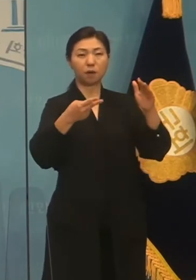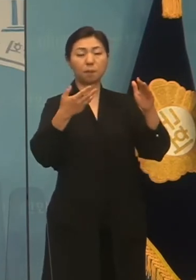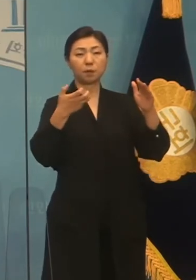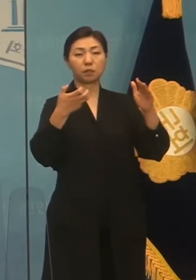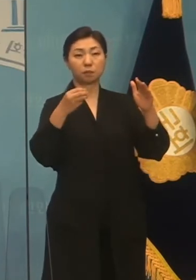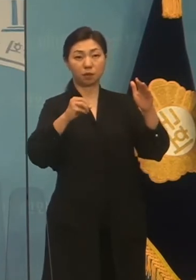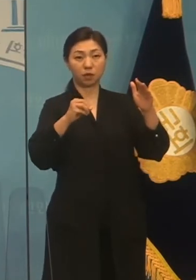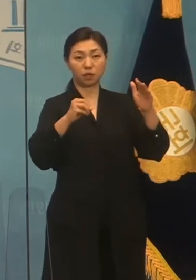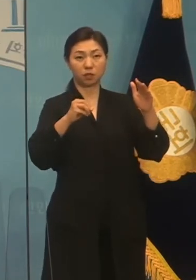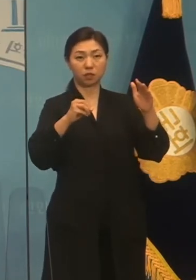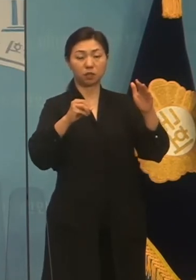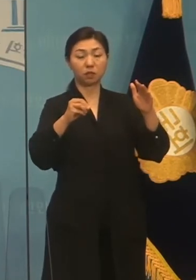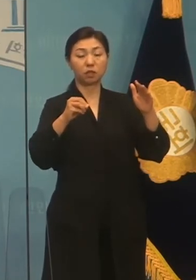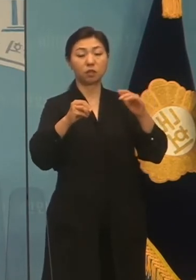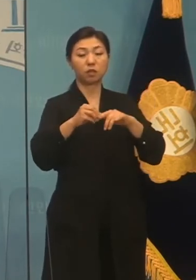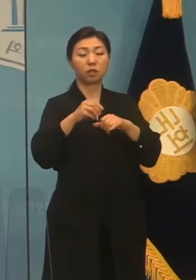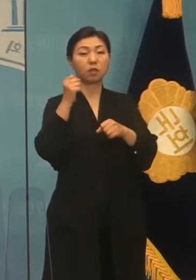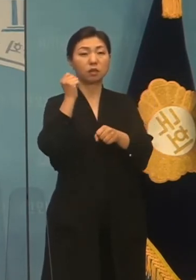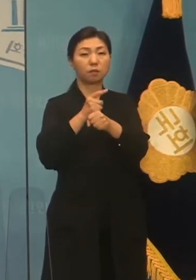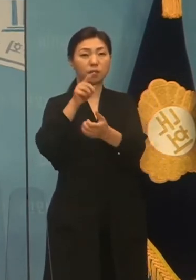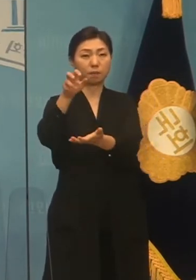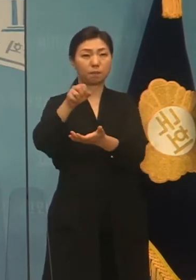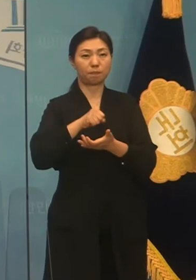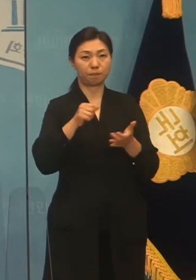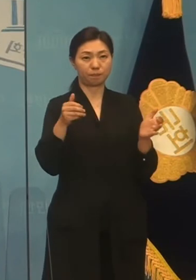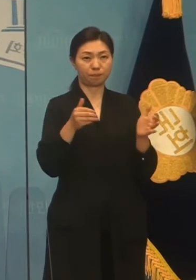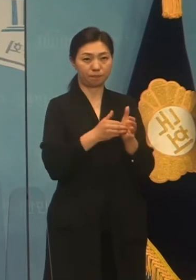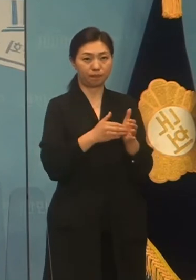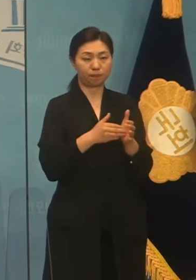회분이 도입 완료되는 것입니다.